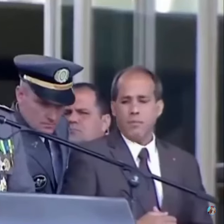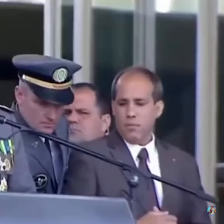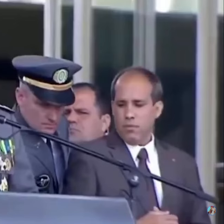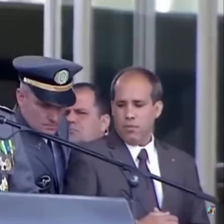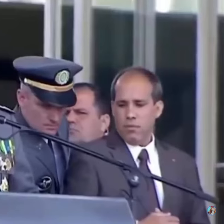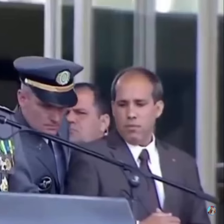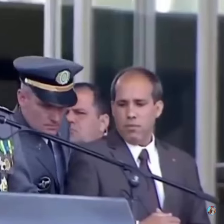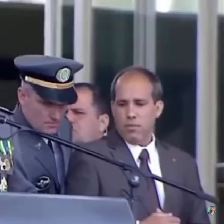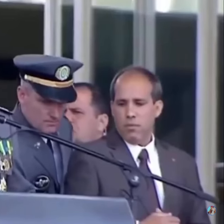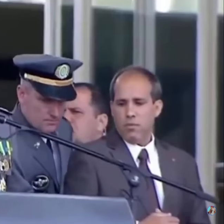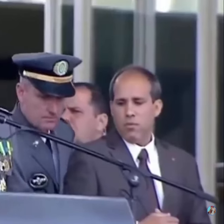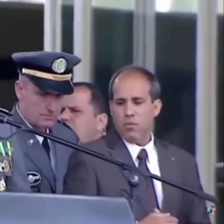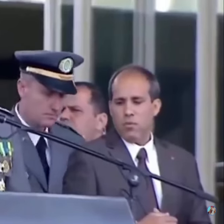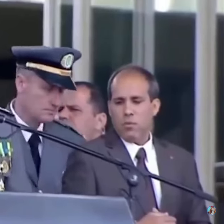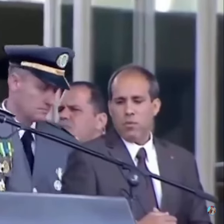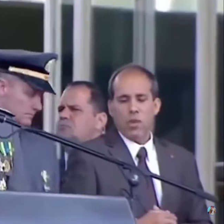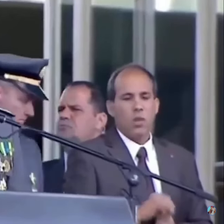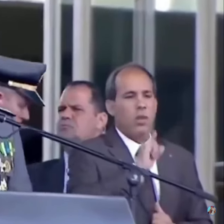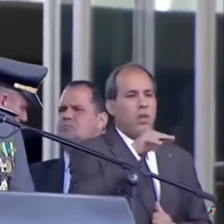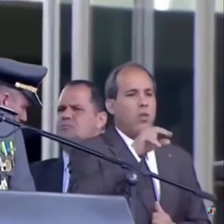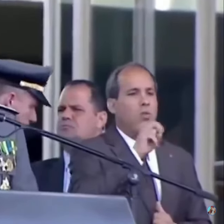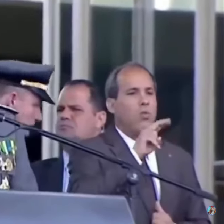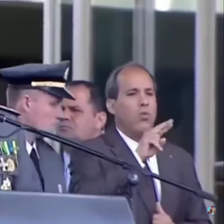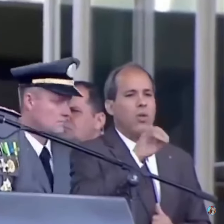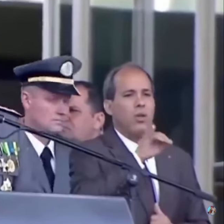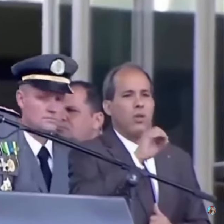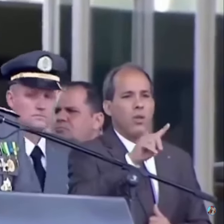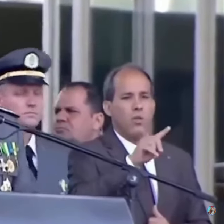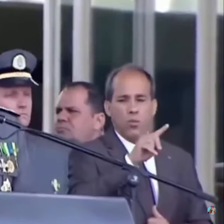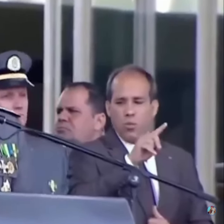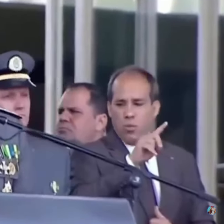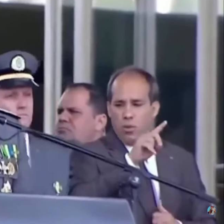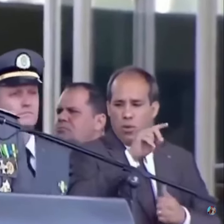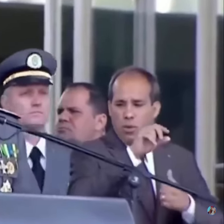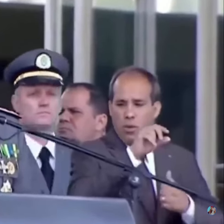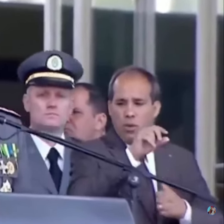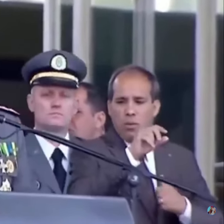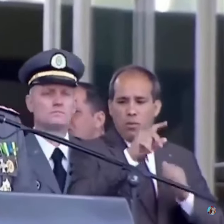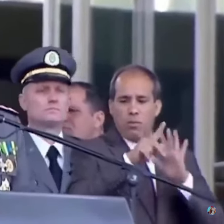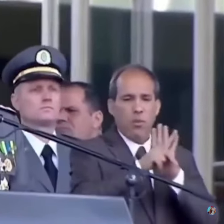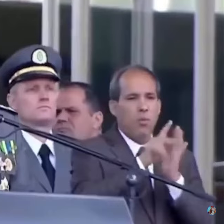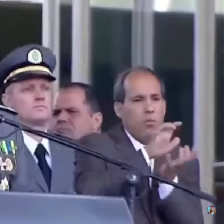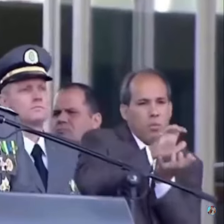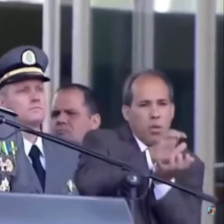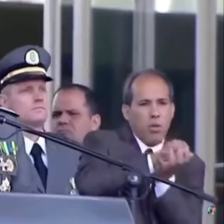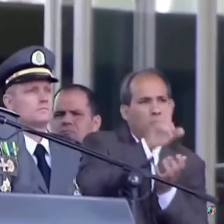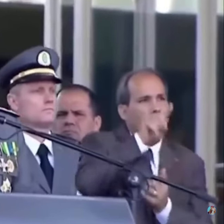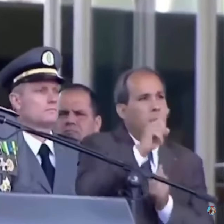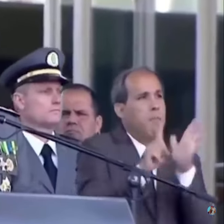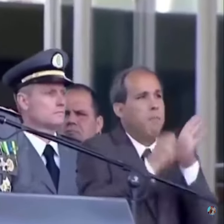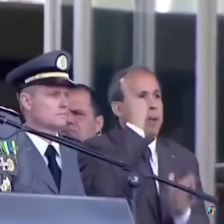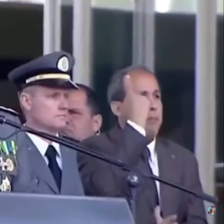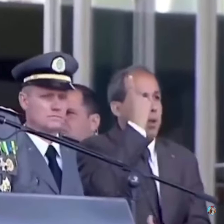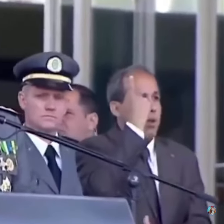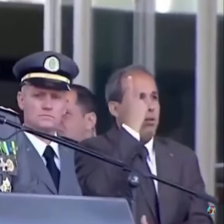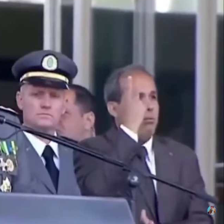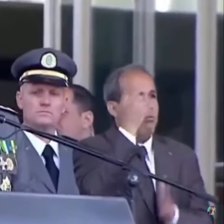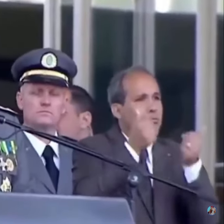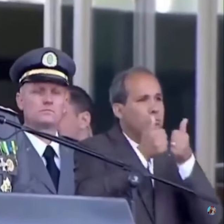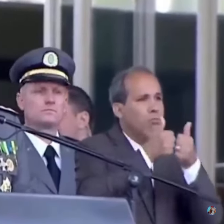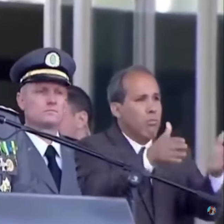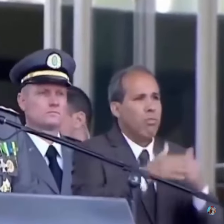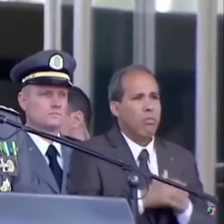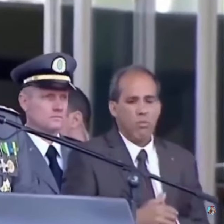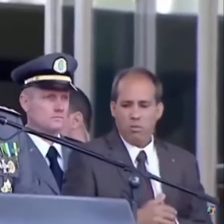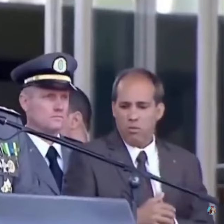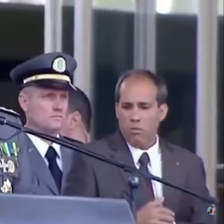A insurreição pernambucana, ao ser considerada o berço da nacionalidade, nos remete de imediato a